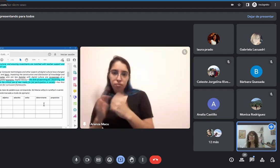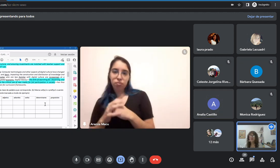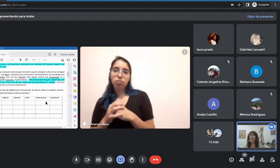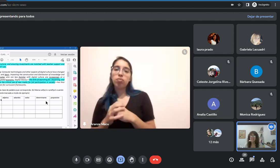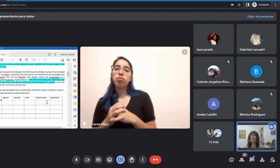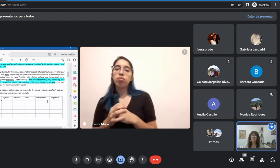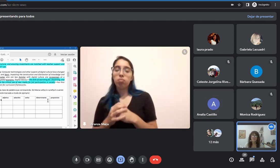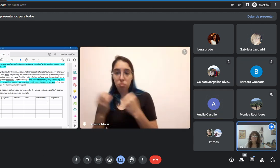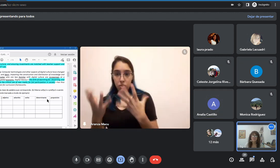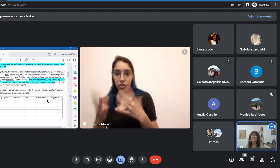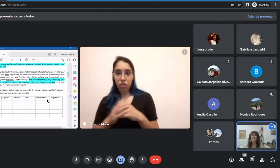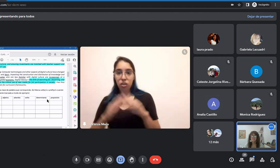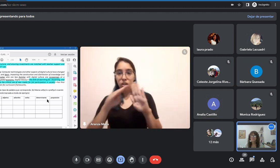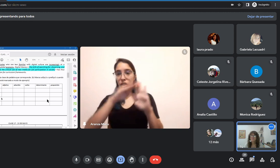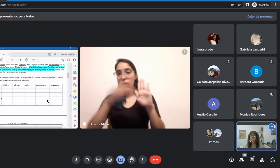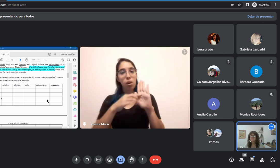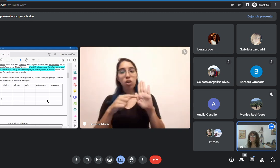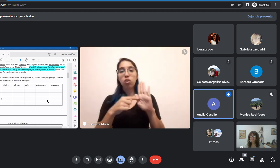Interactive.